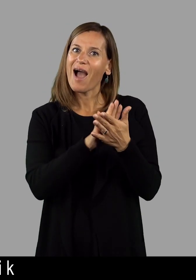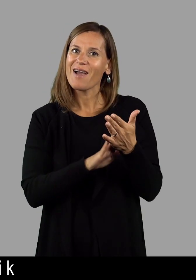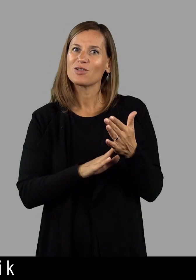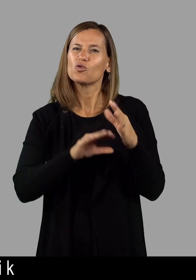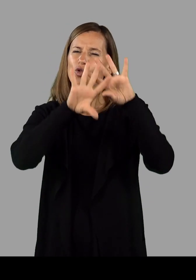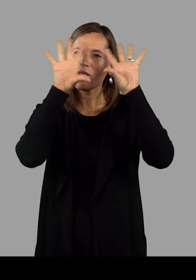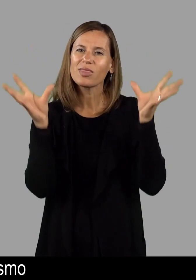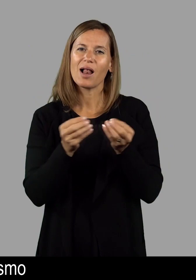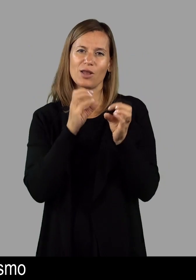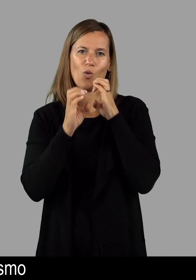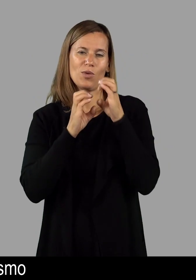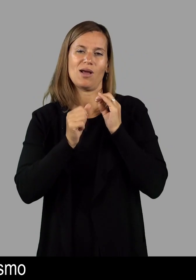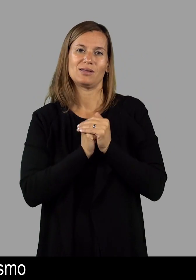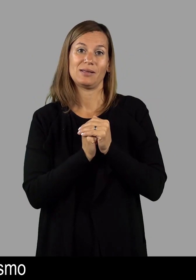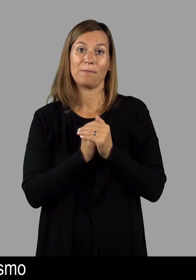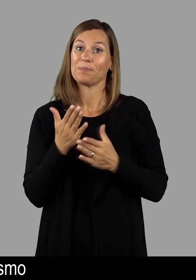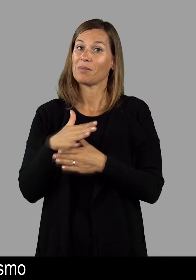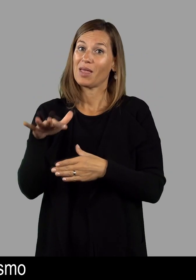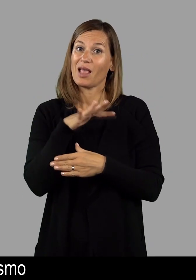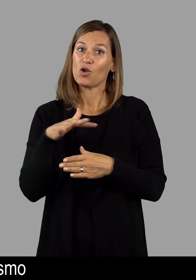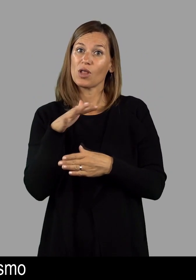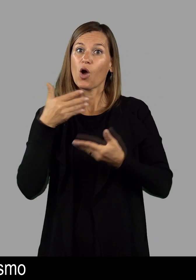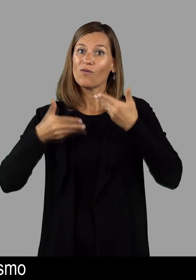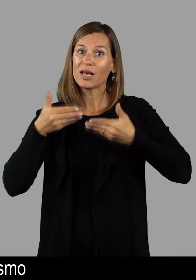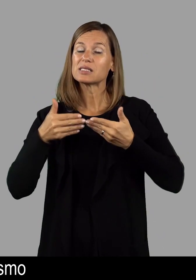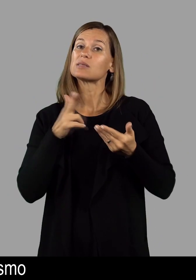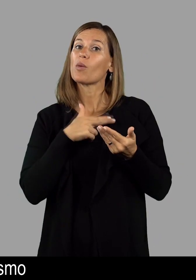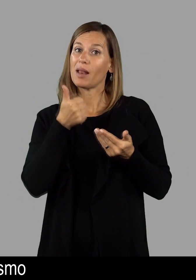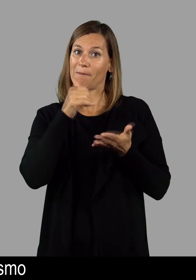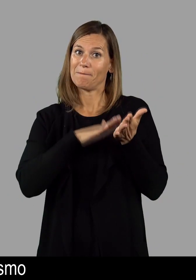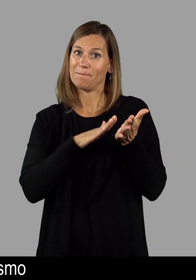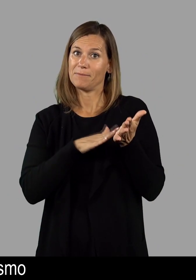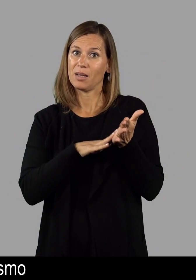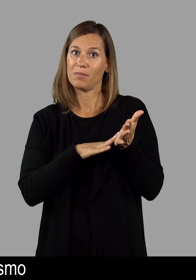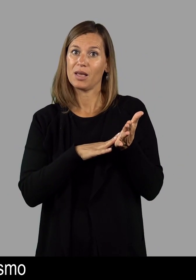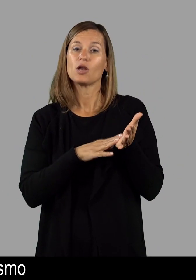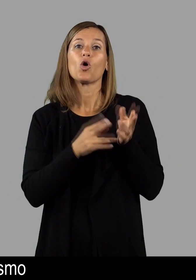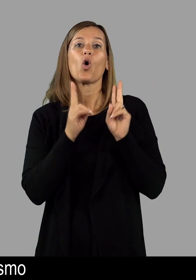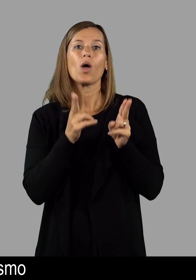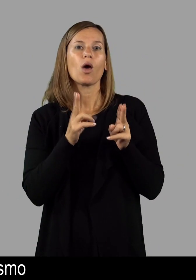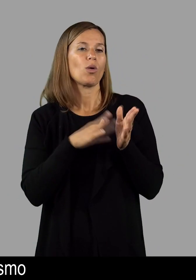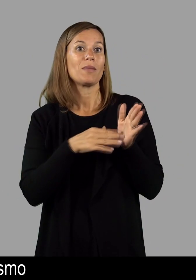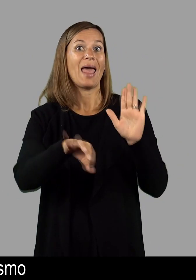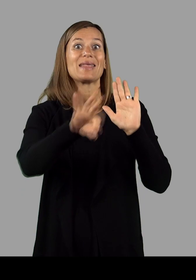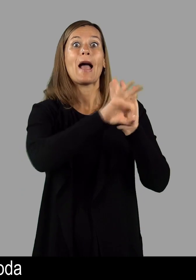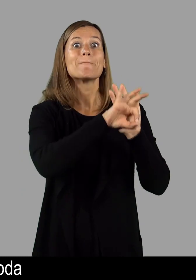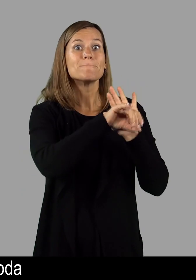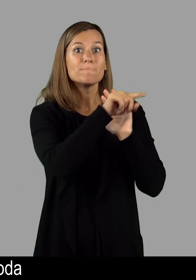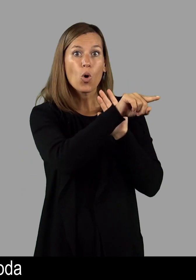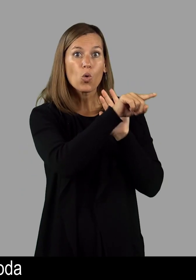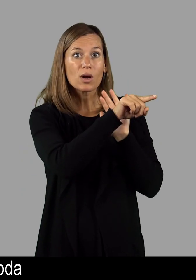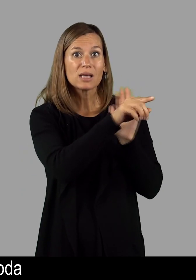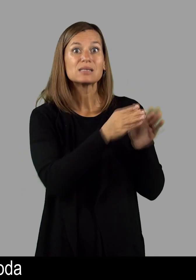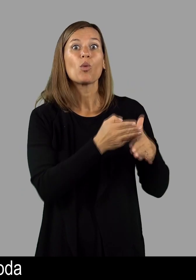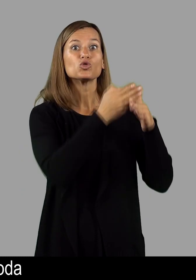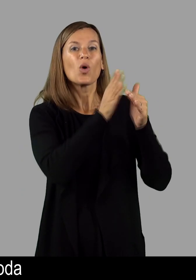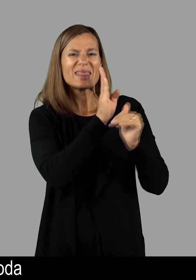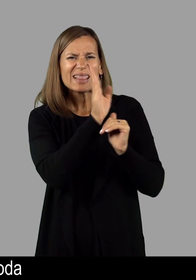komunikacije. Na mednarodni konferenci smo imeli na primer, ko je lahko Japonec s